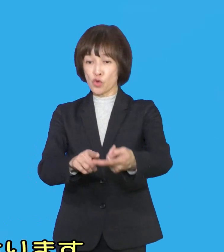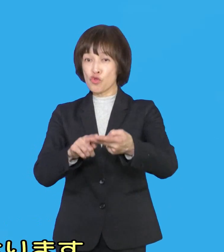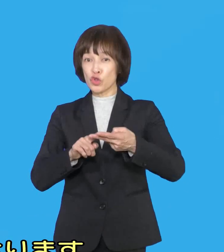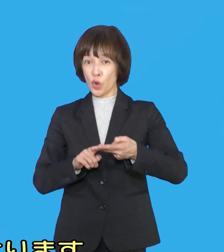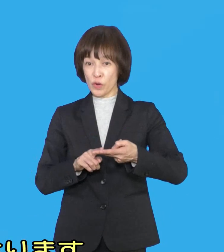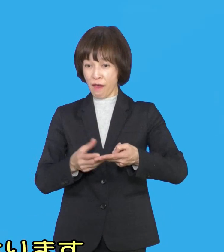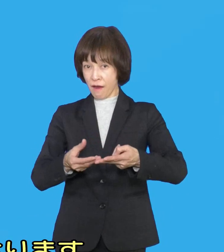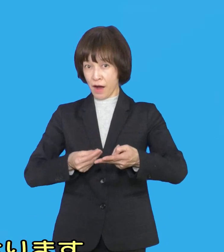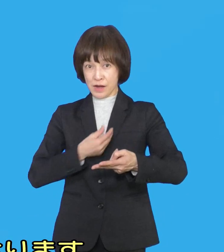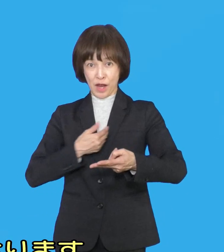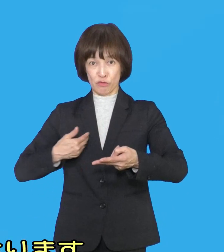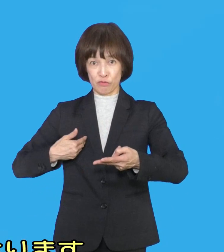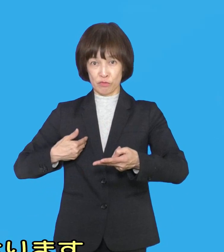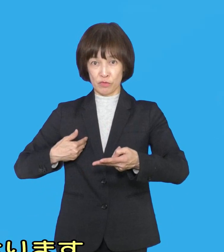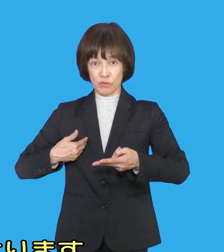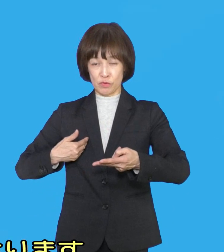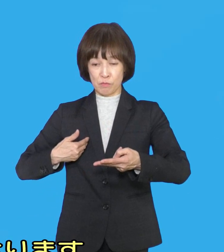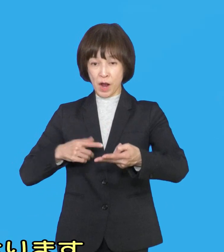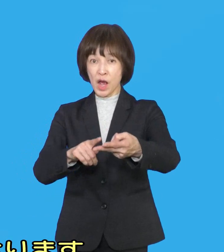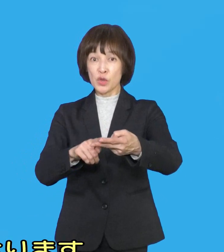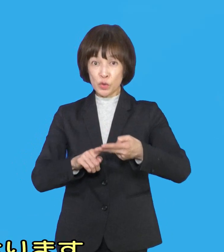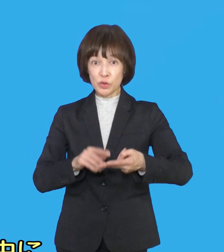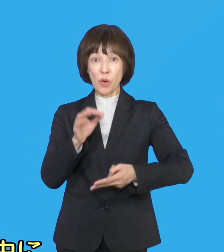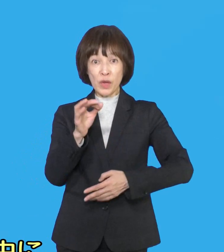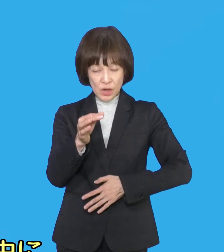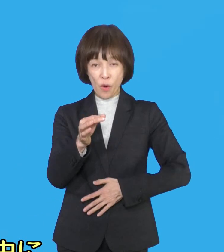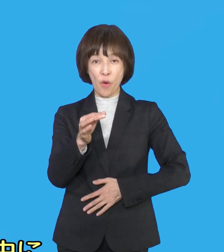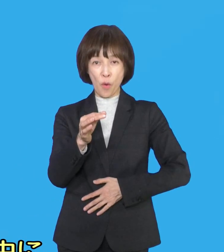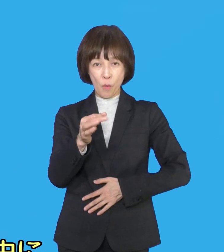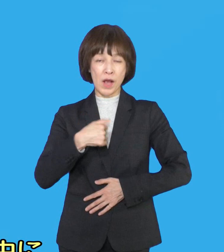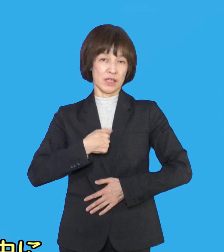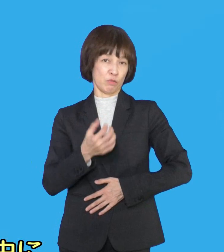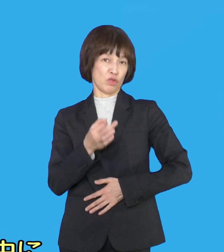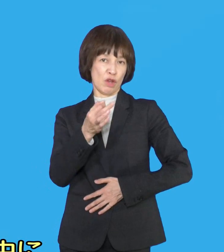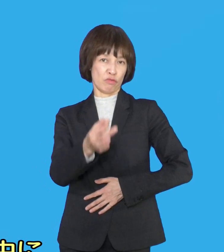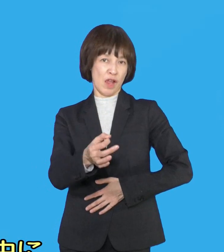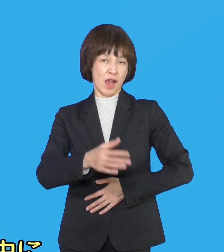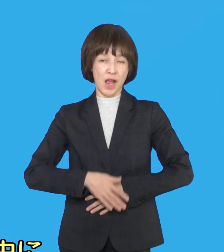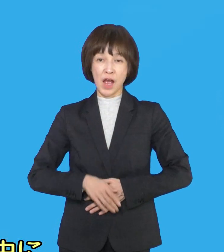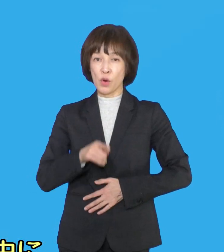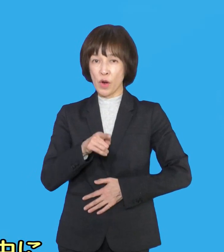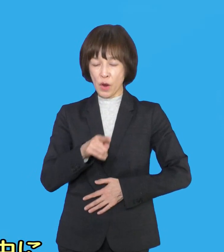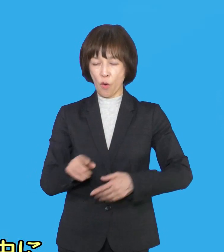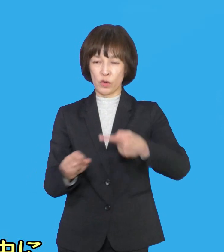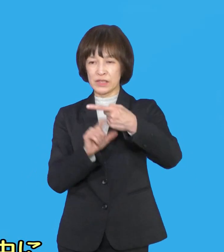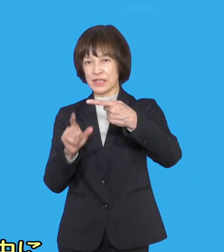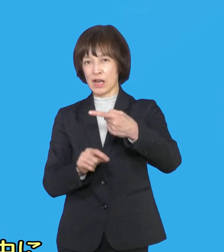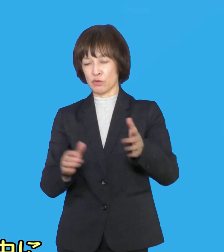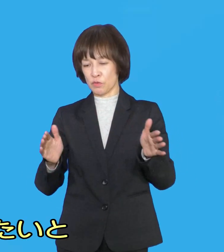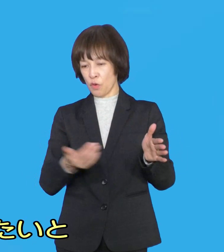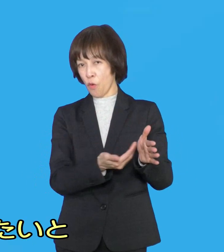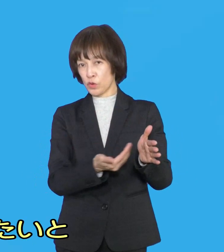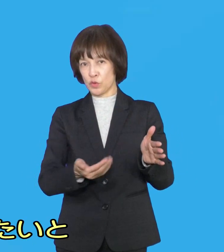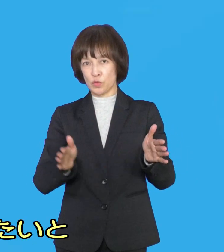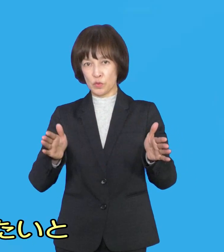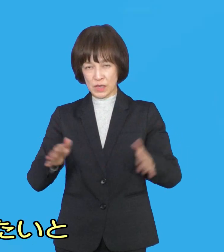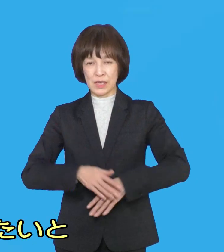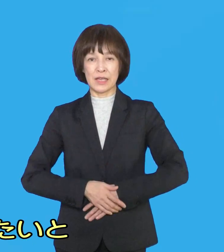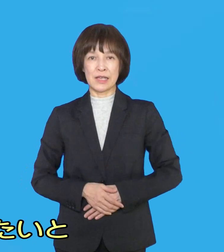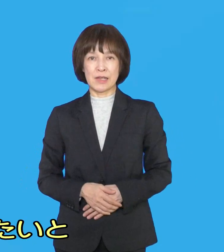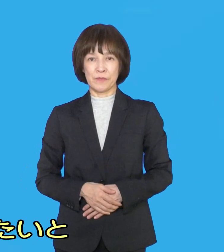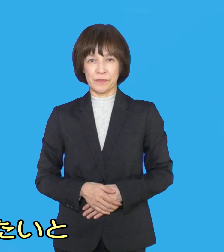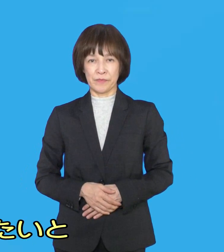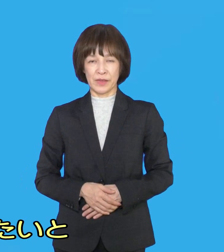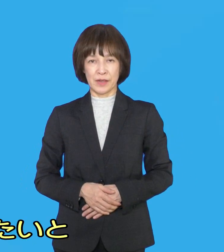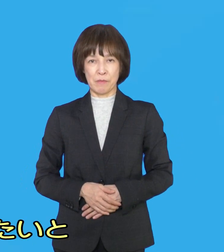し費用は利用者負担にはなります。で、こちらを1月中にぜひ